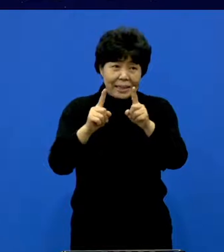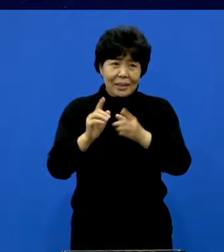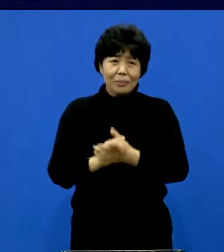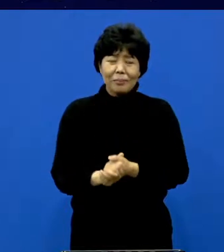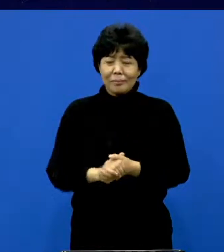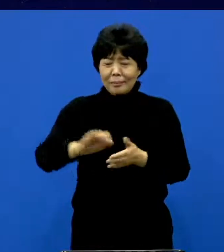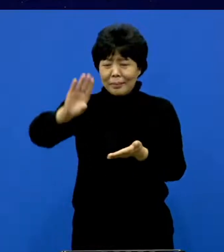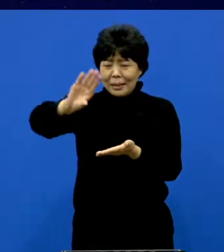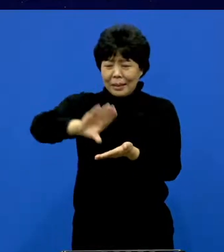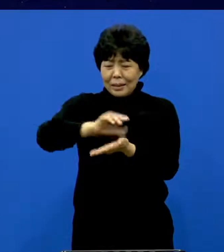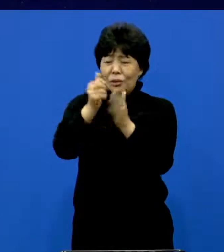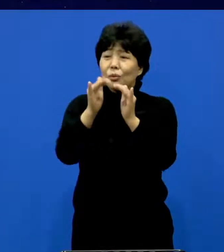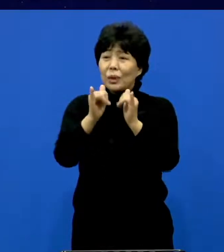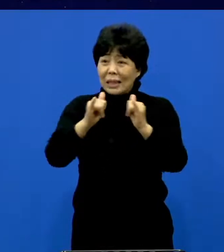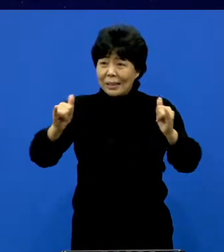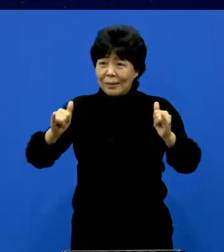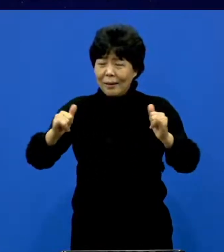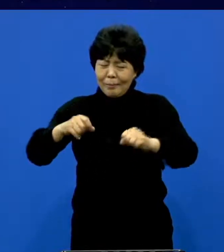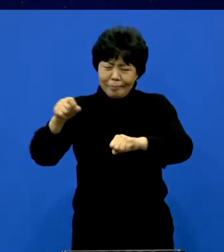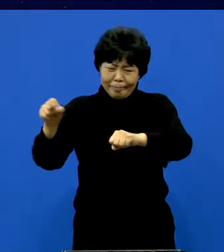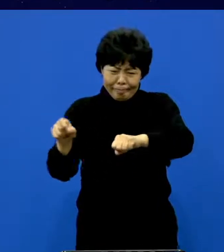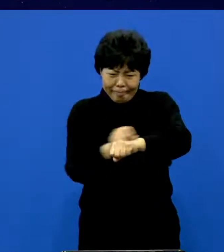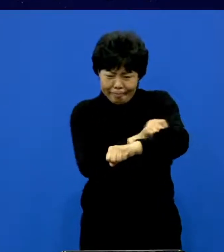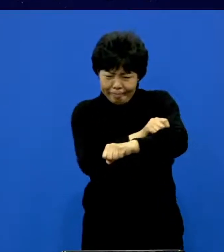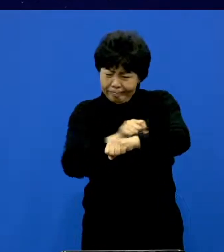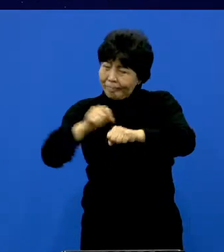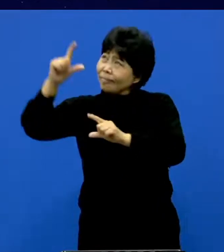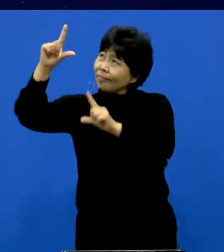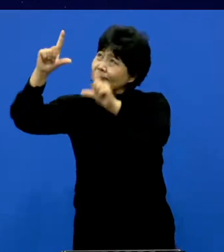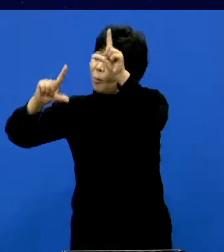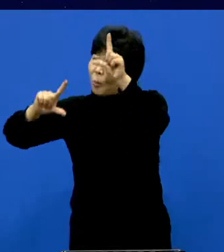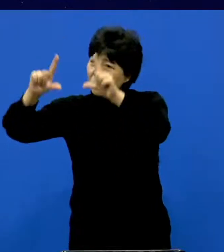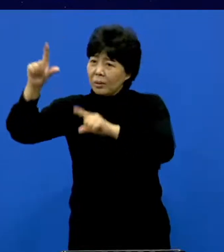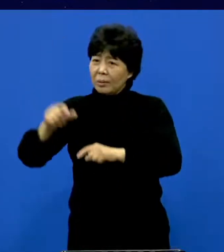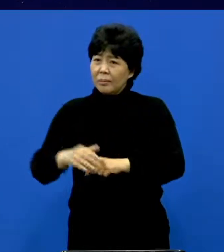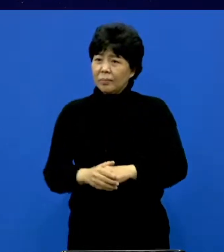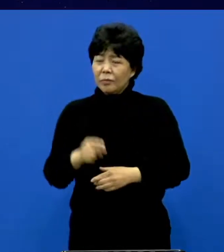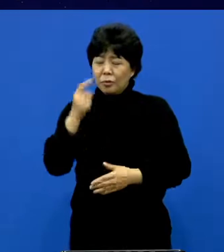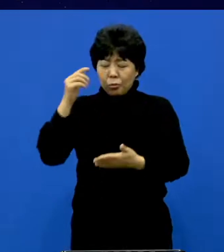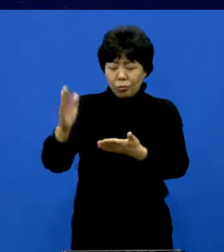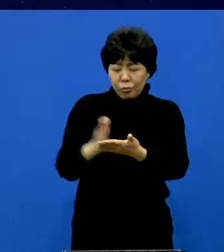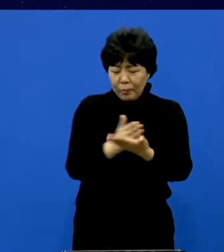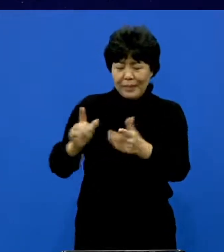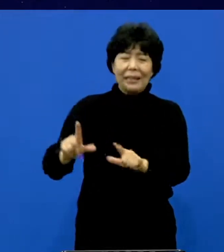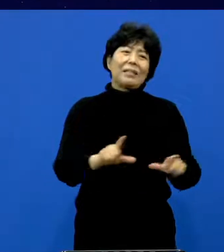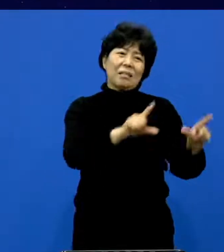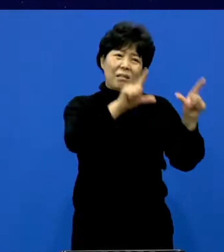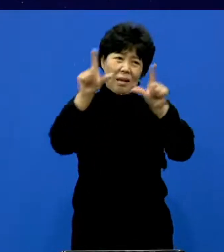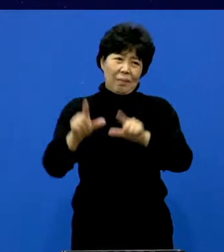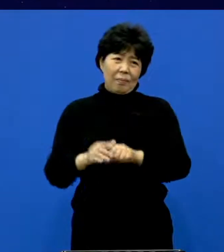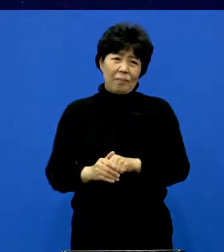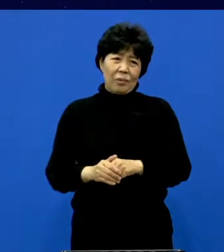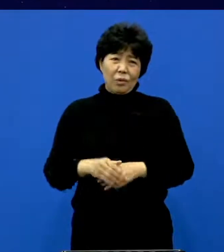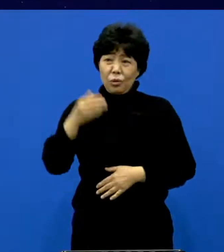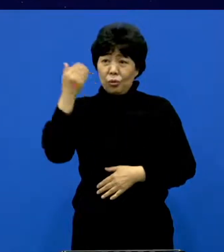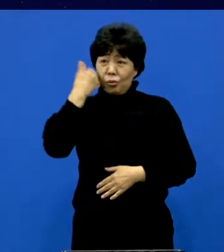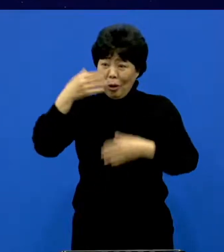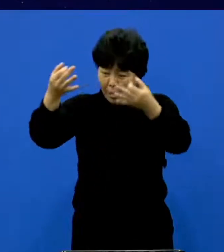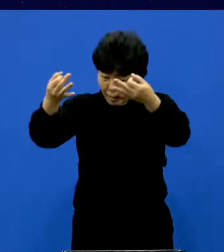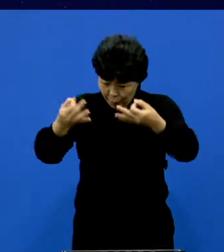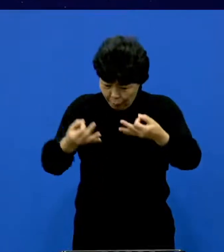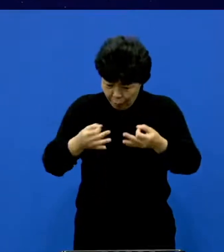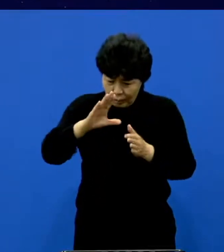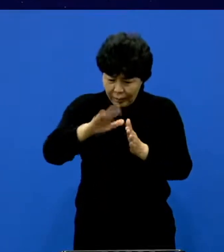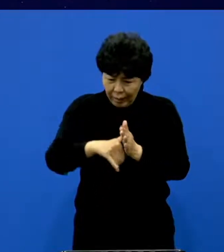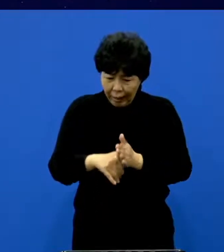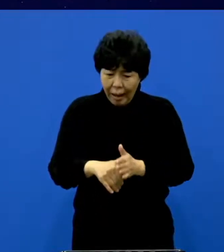같아. 그건 뭐냐면 구별된 삶이고 누가 보아도 그리스도인이라고 하는 표징이 이